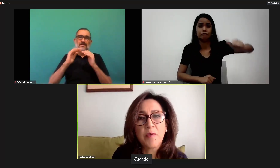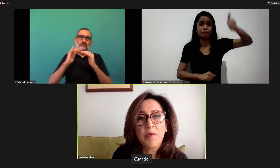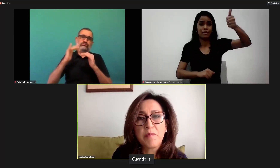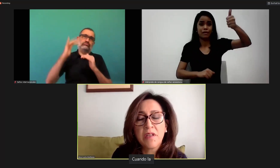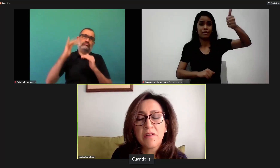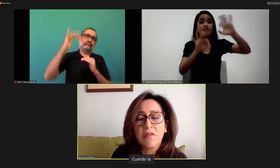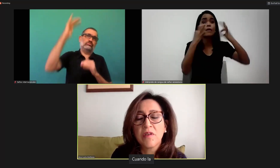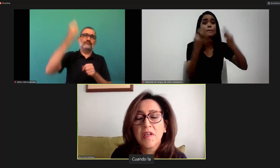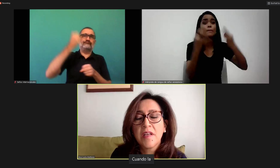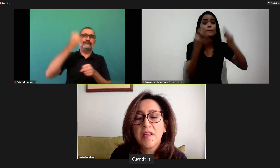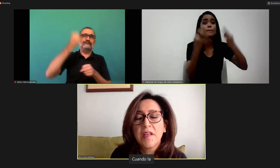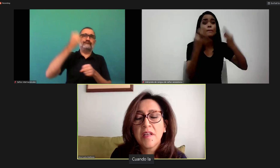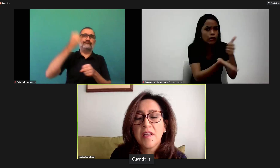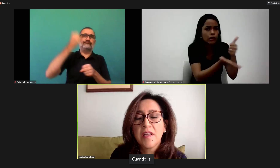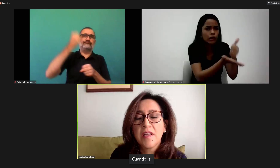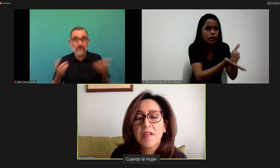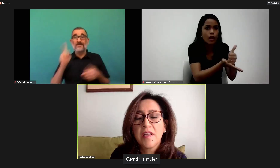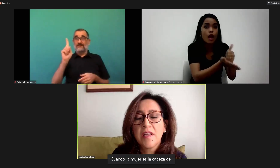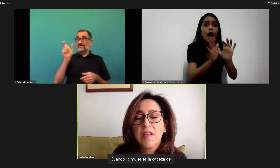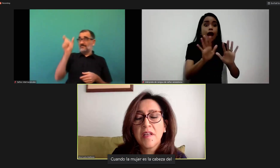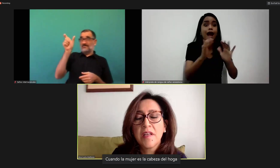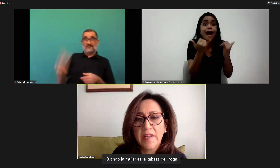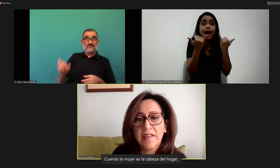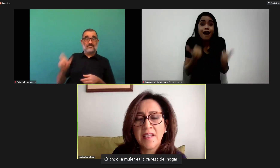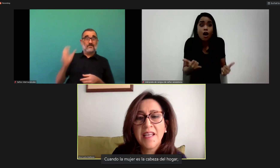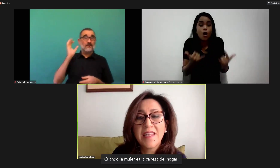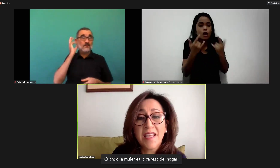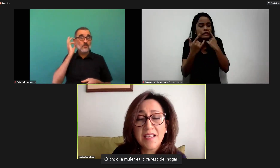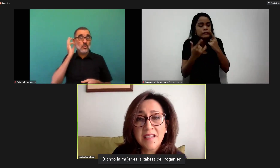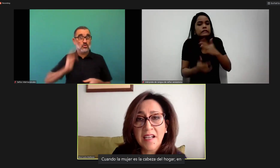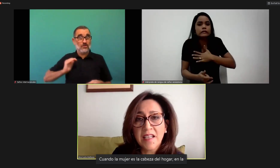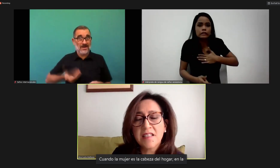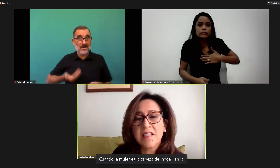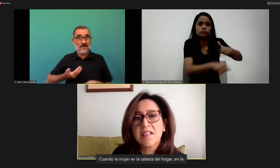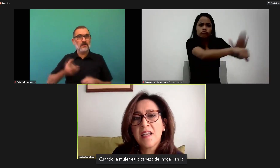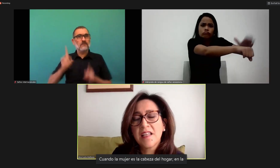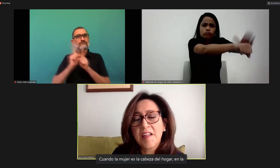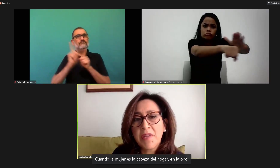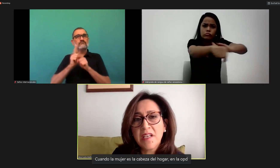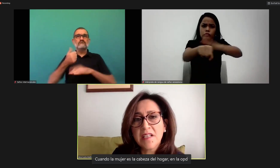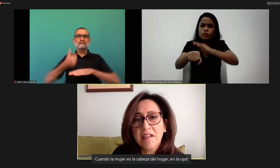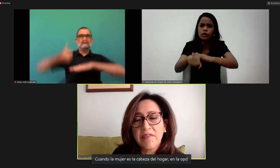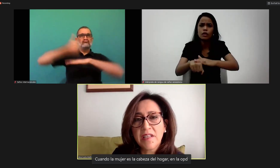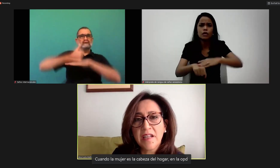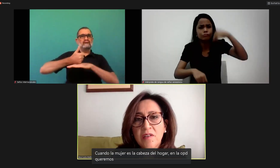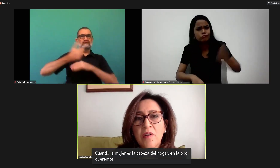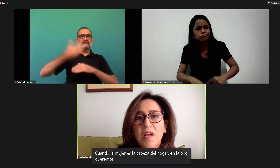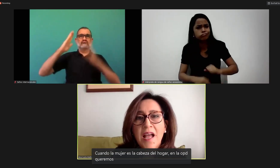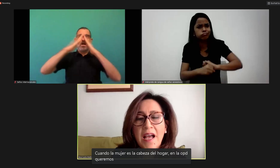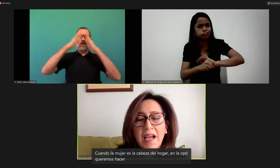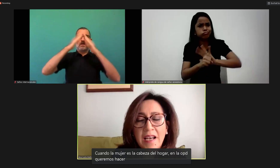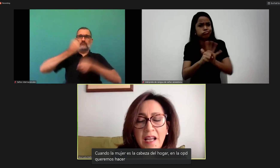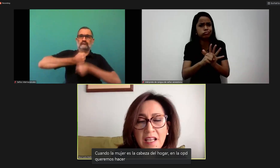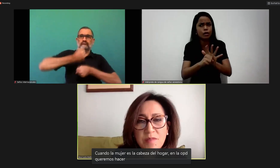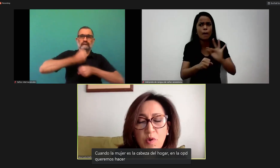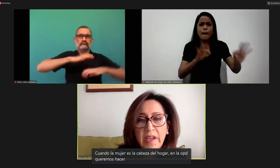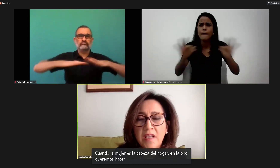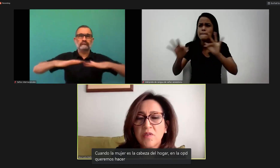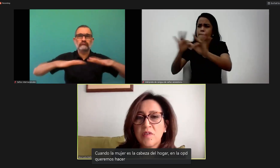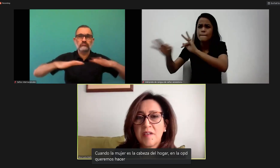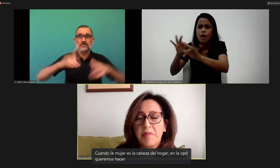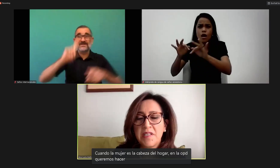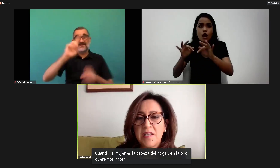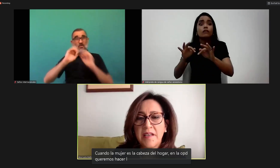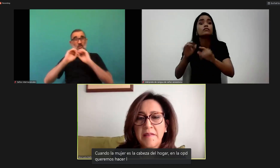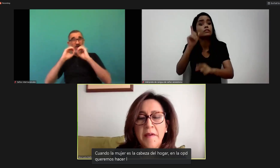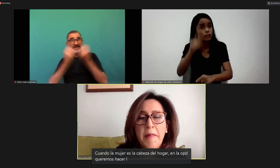del movimiento, en hacer ese llamado urgente de que esta crisis también está afectando a las mujeres